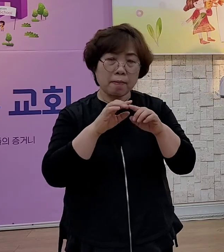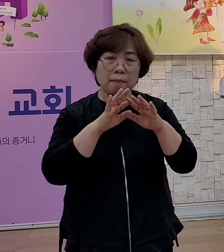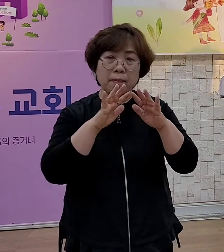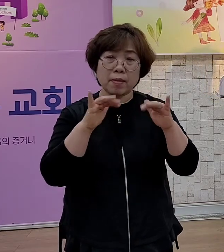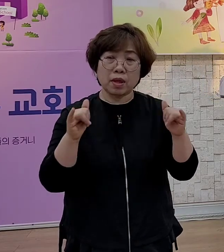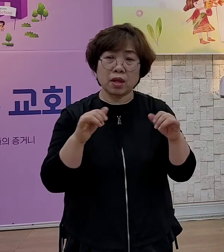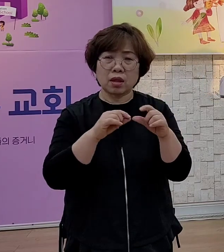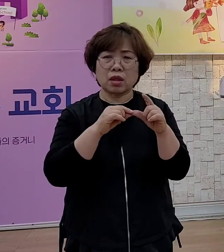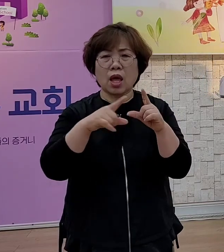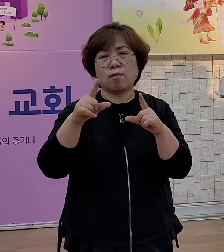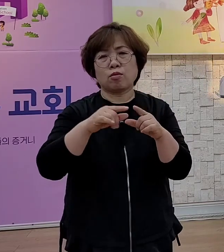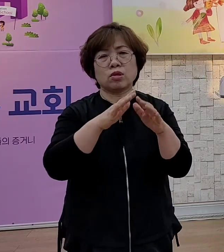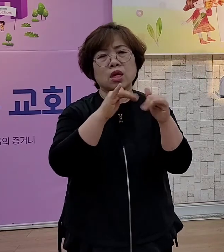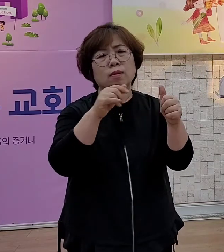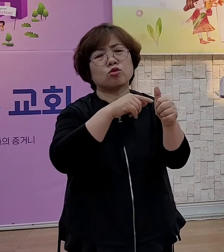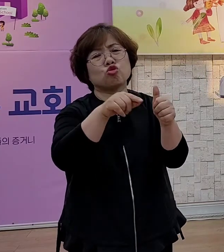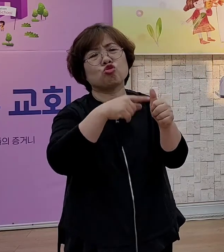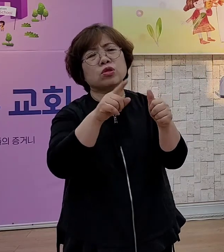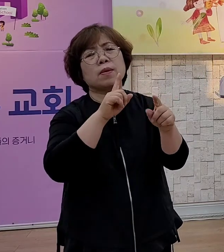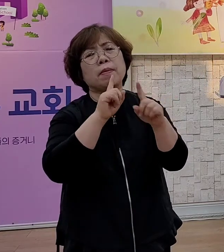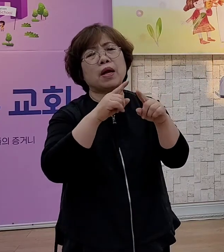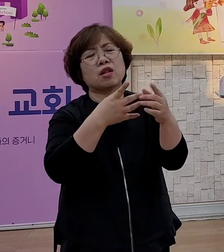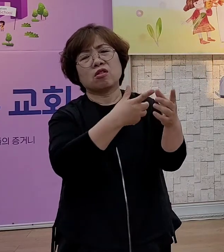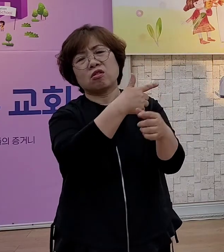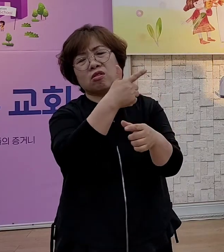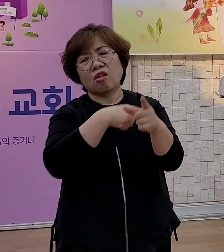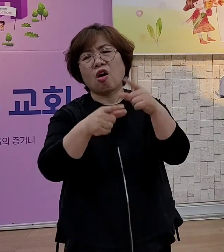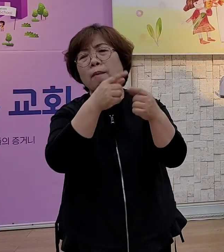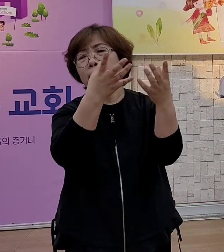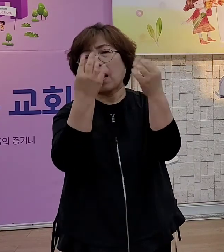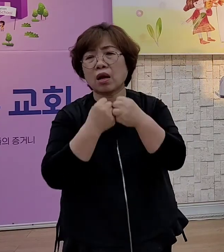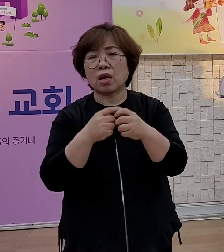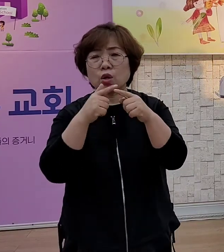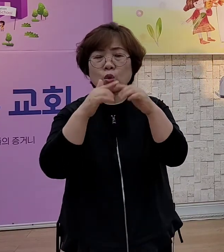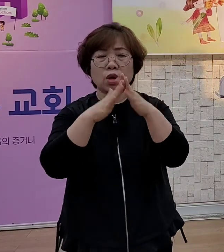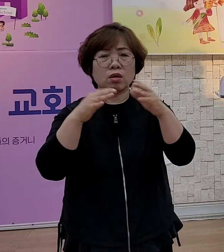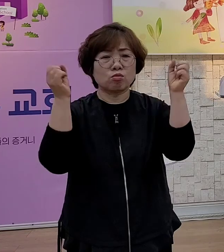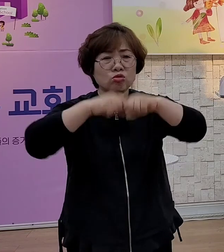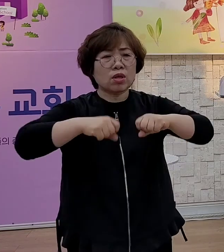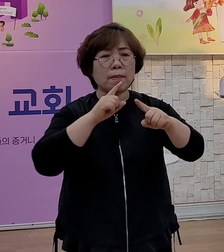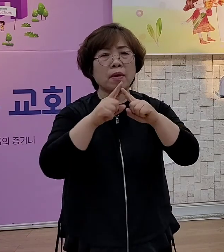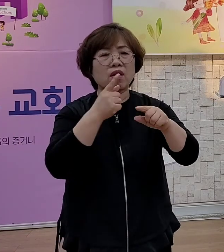말이 사람을 죽이는 말이에요. 교회를 무너뜨리는 말이에요.